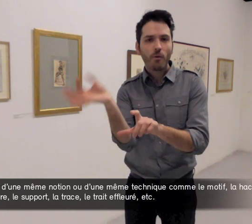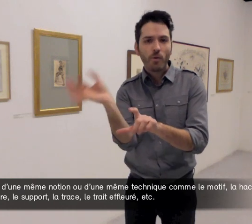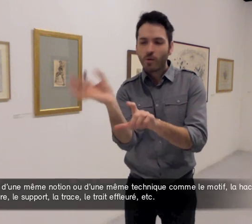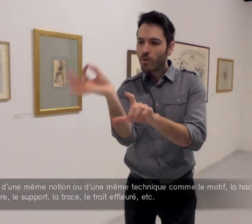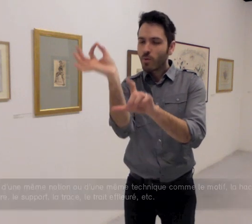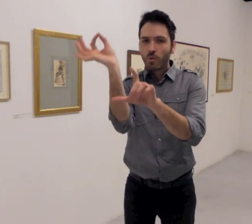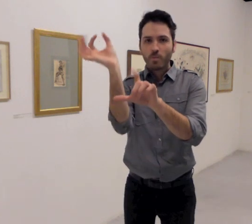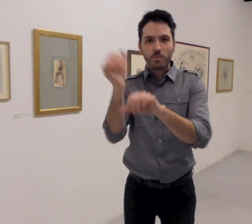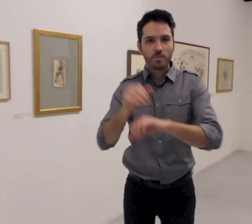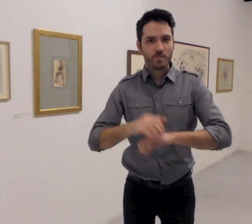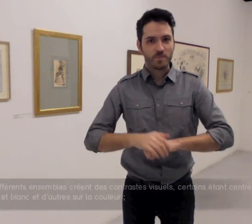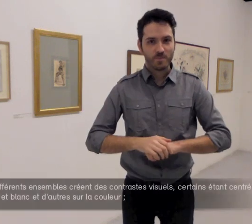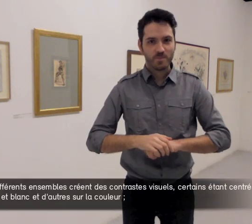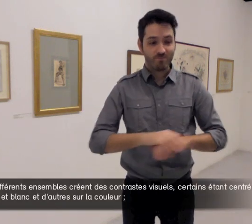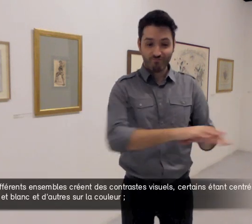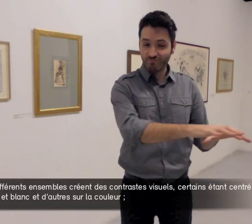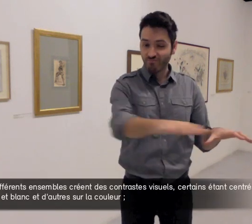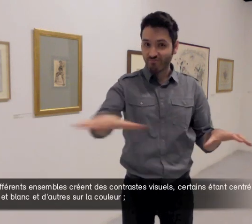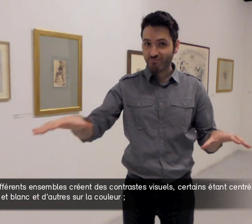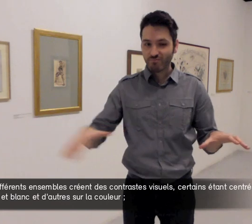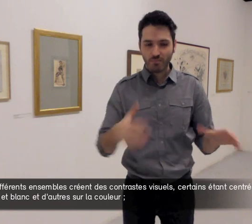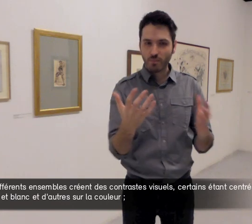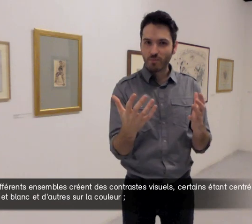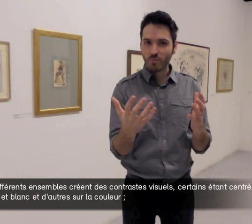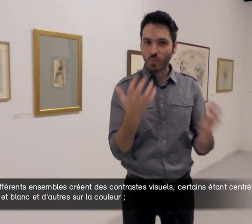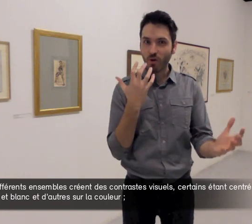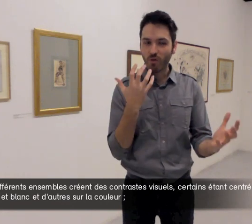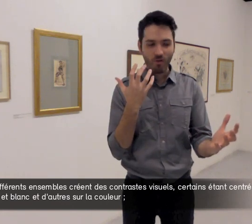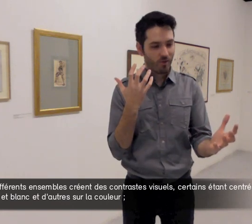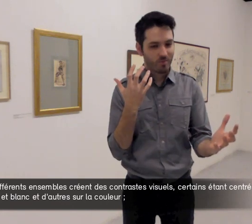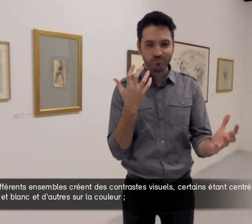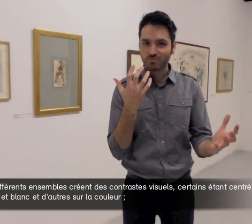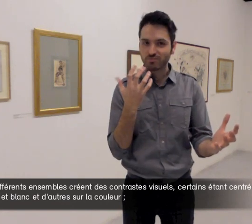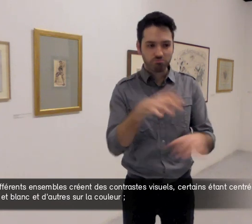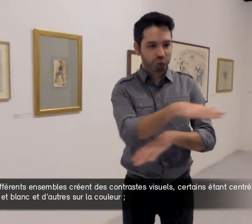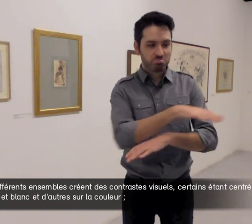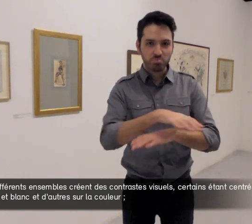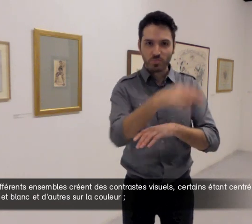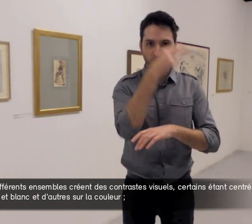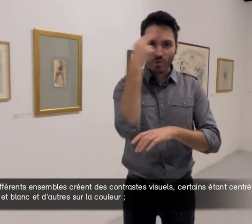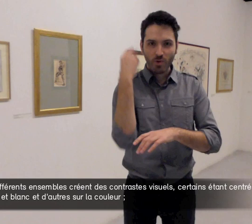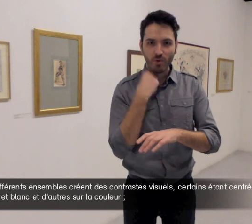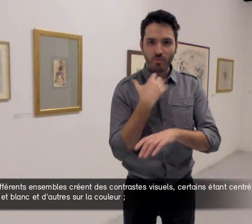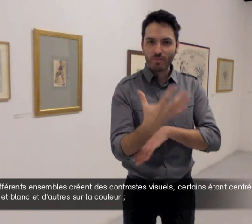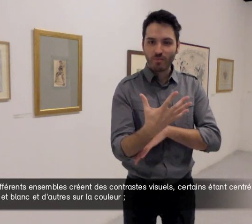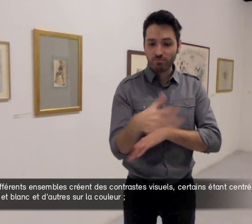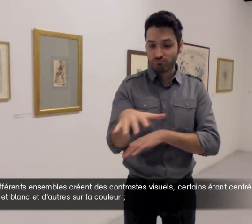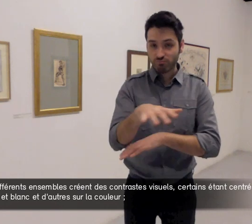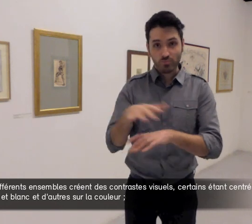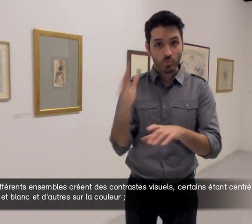le trait effleuré, etc. Ces différents ensembles créent des contrastes visuels, certains étant centrés sur